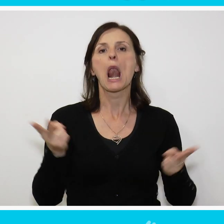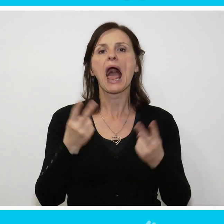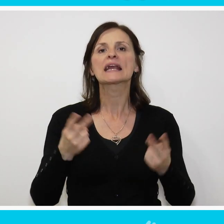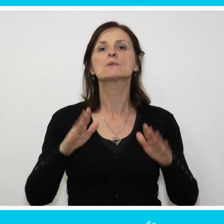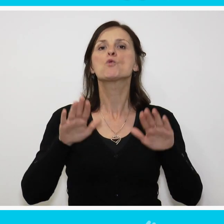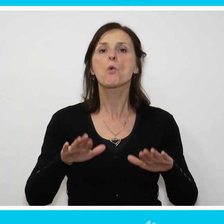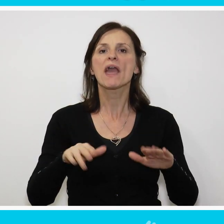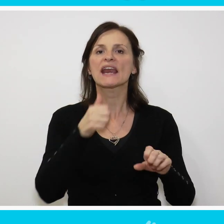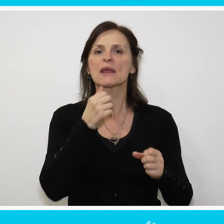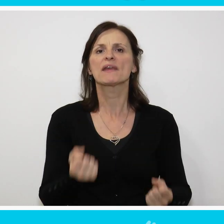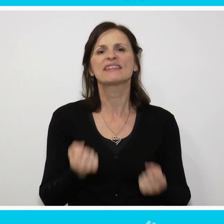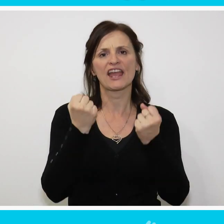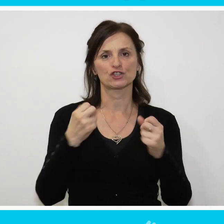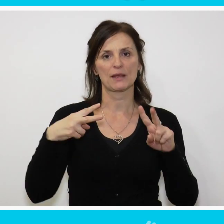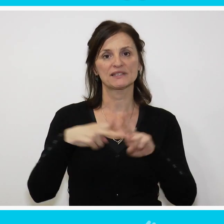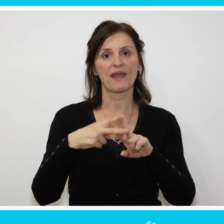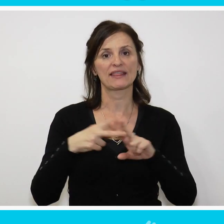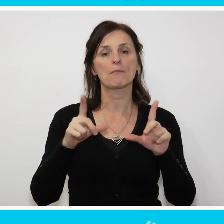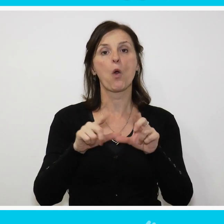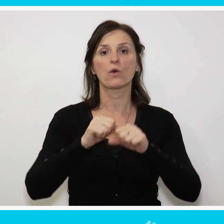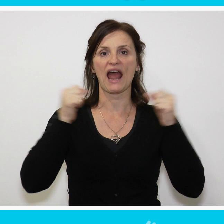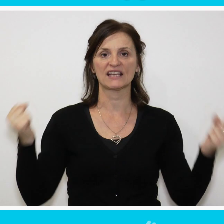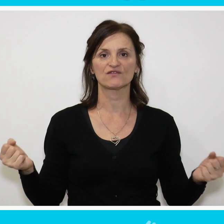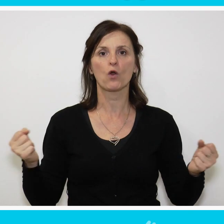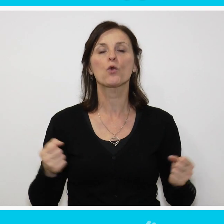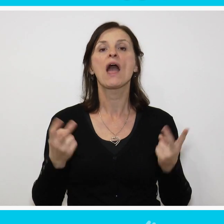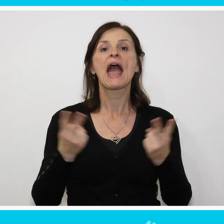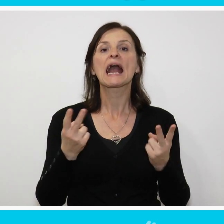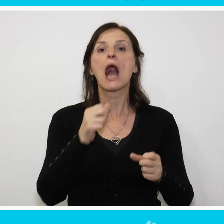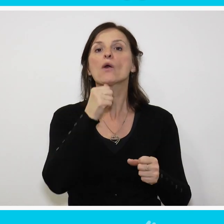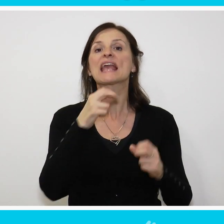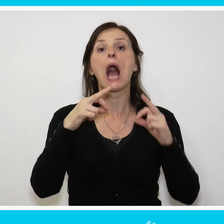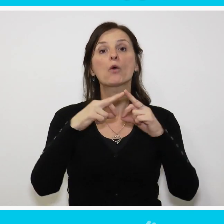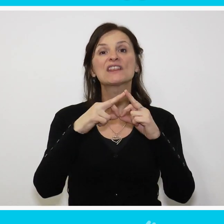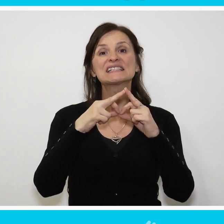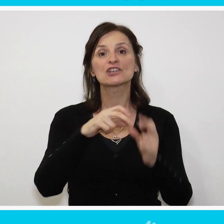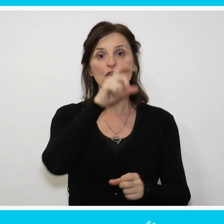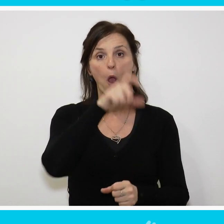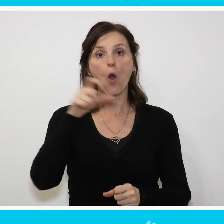sa lakim, umerenim i teškim smetnjama u razvoju, kao i